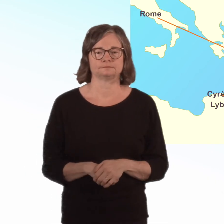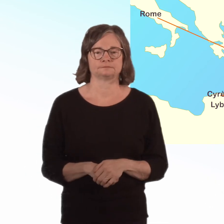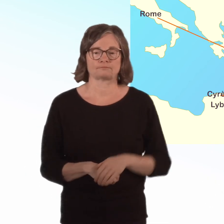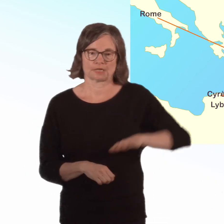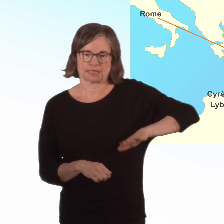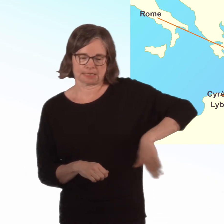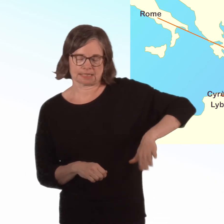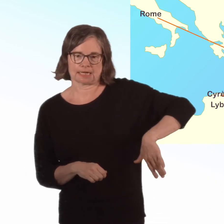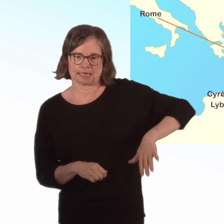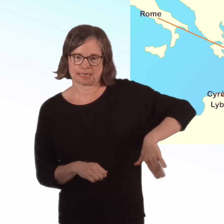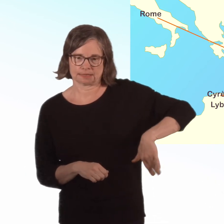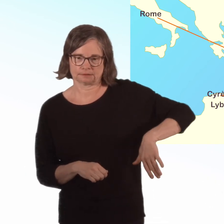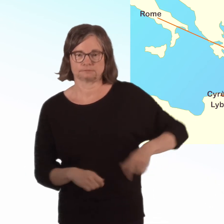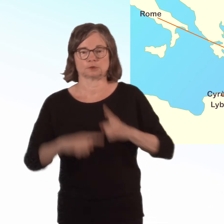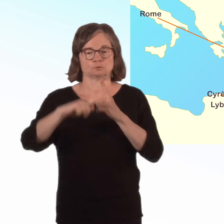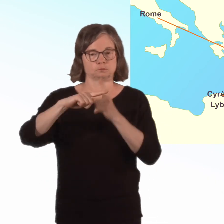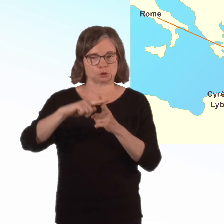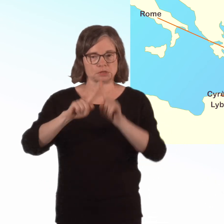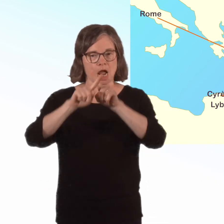de Crète et d'Arabie.